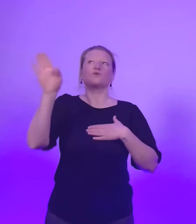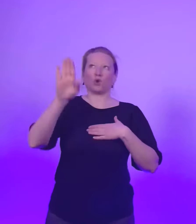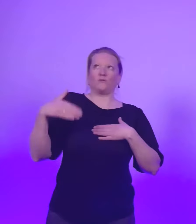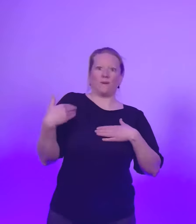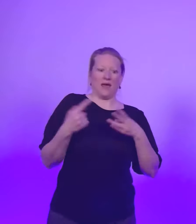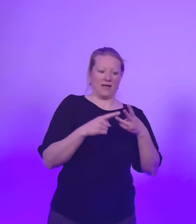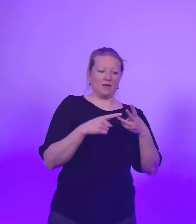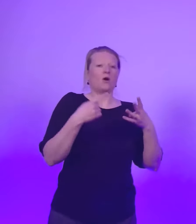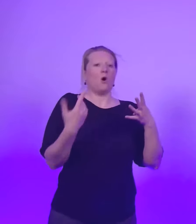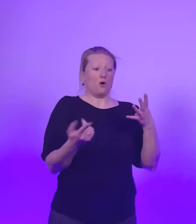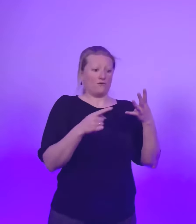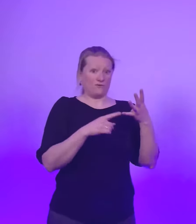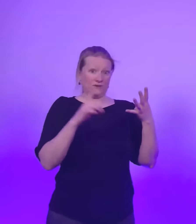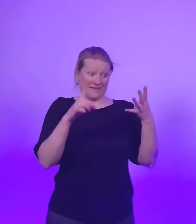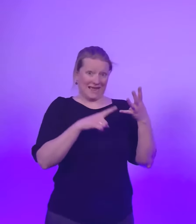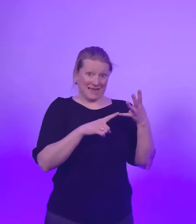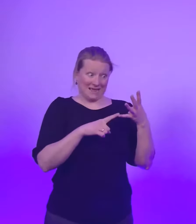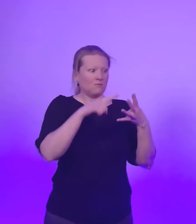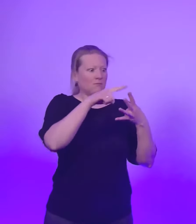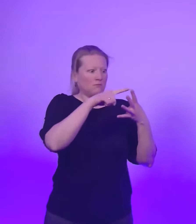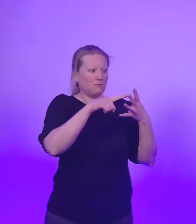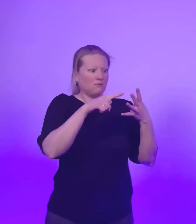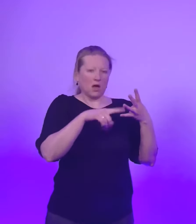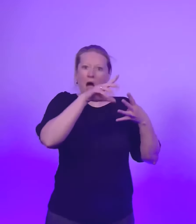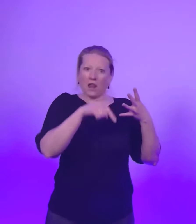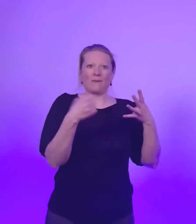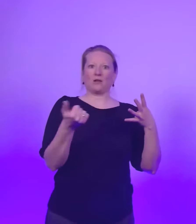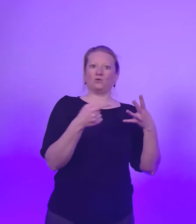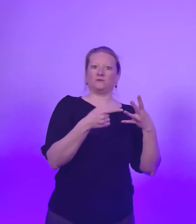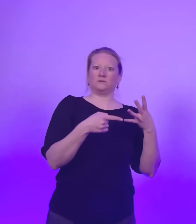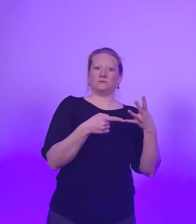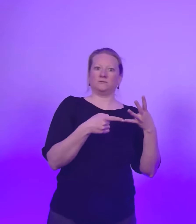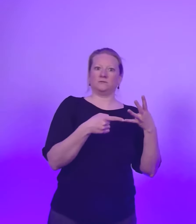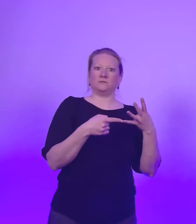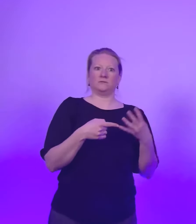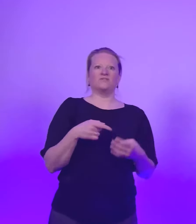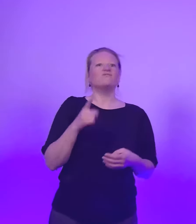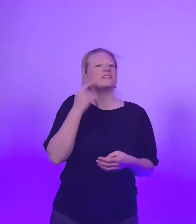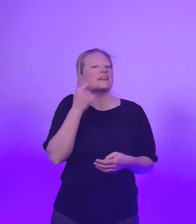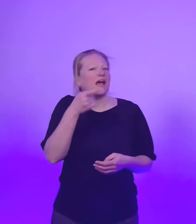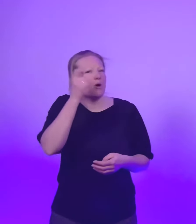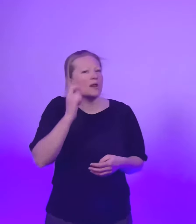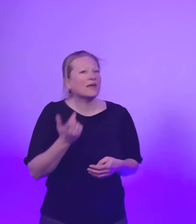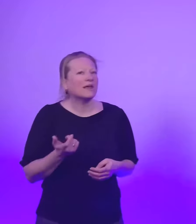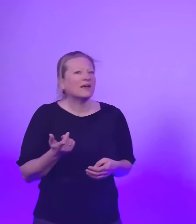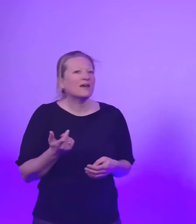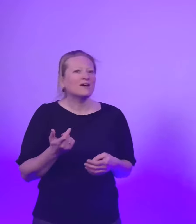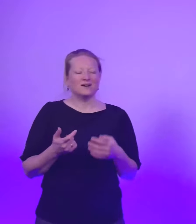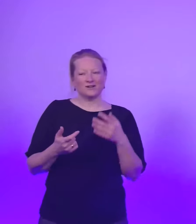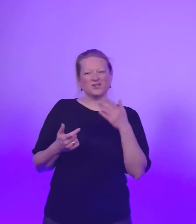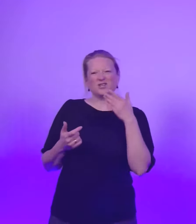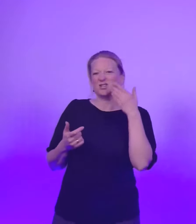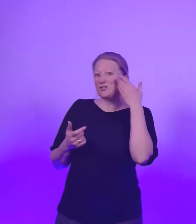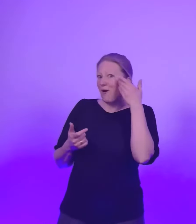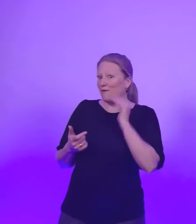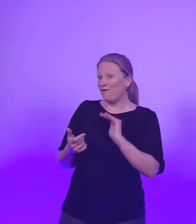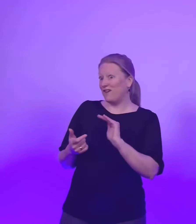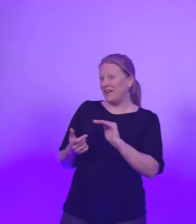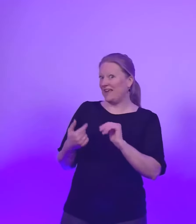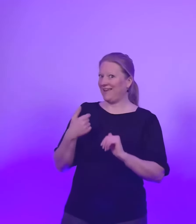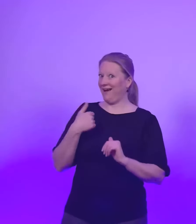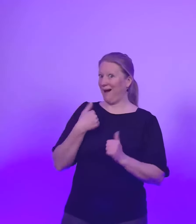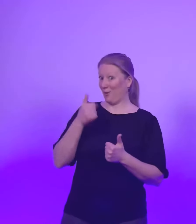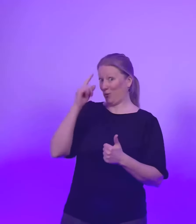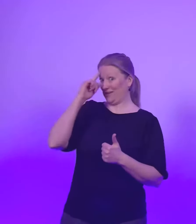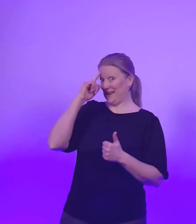antwoord D. Alle antwoorden zijn goed. Wat denk jij, Olly? Sophie. Ja? Ik heb een goed idee.